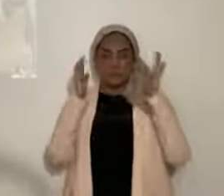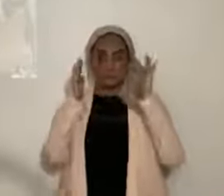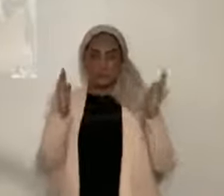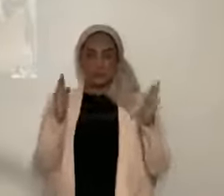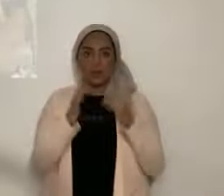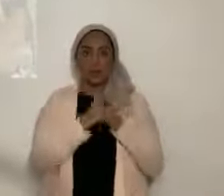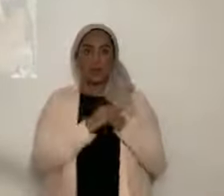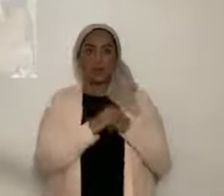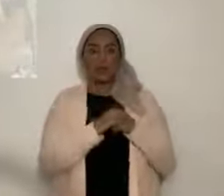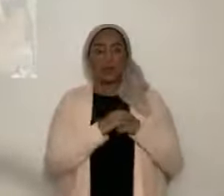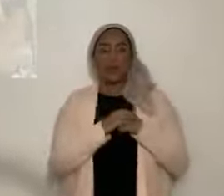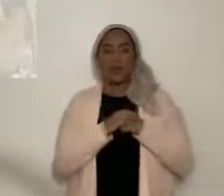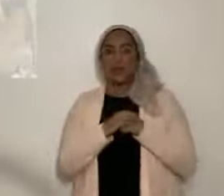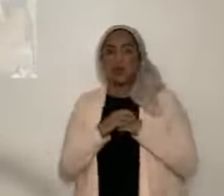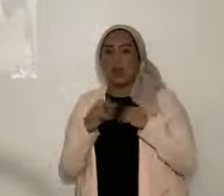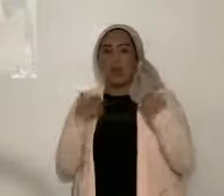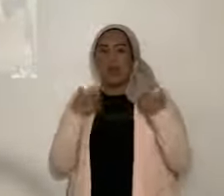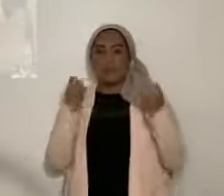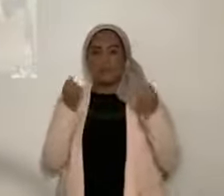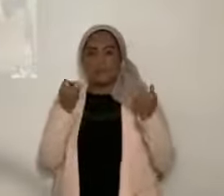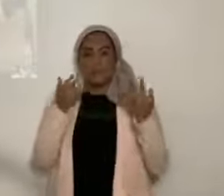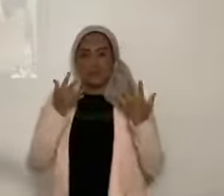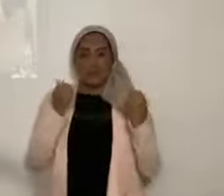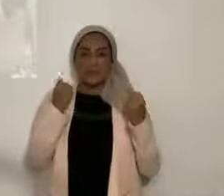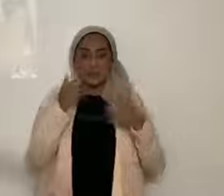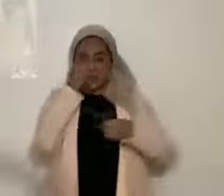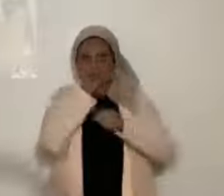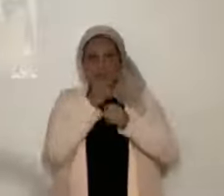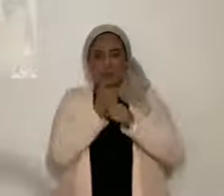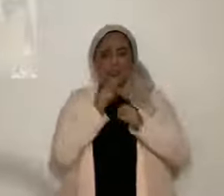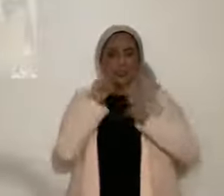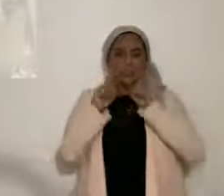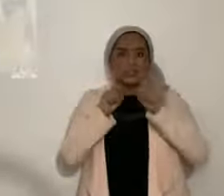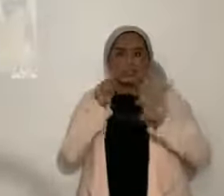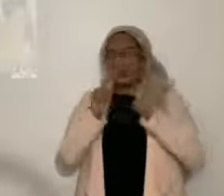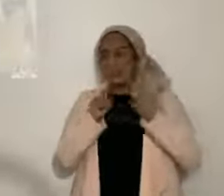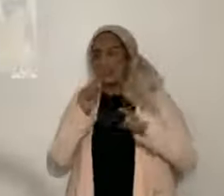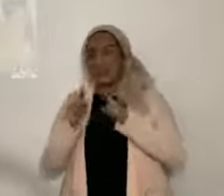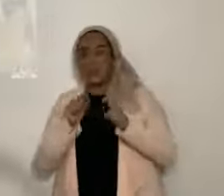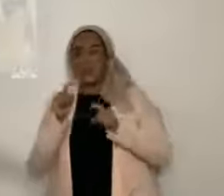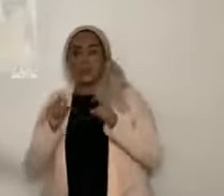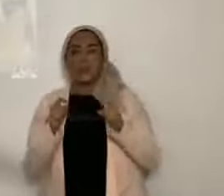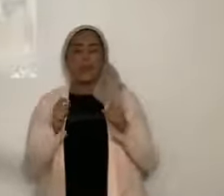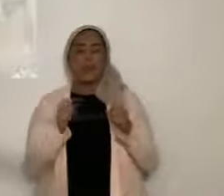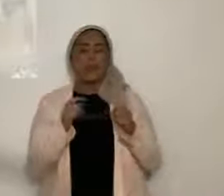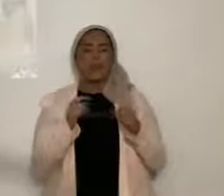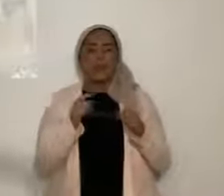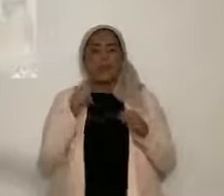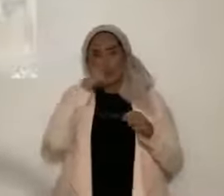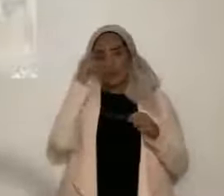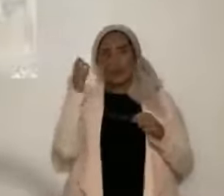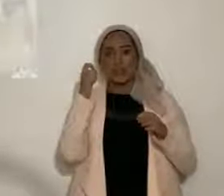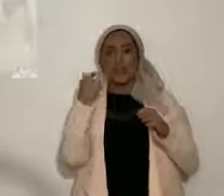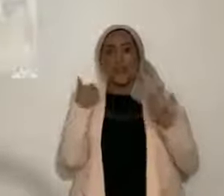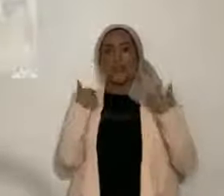atención, surgieron muchas dudas de los tesalonicenses por